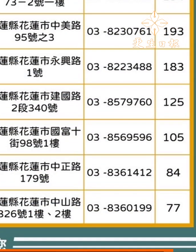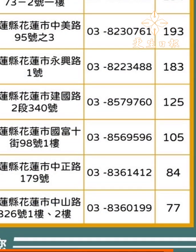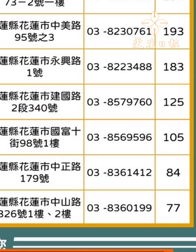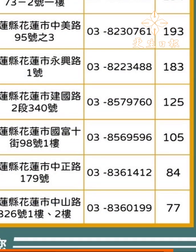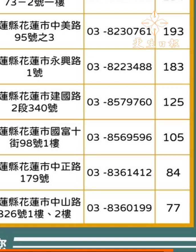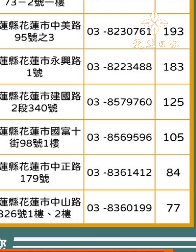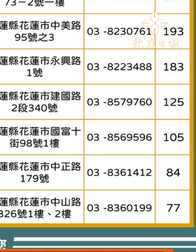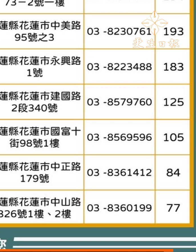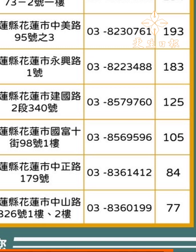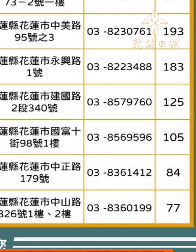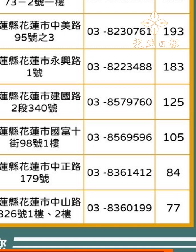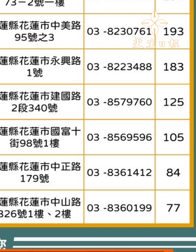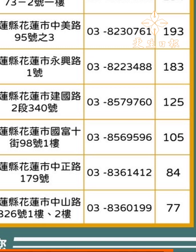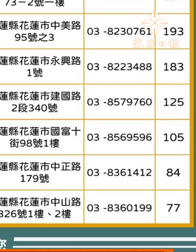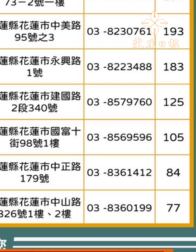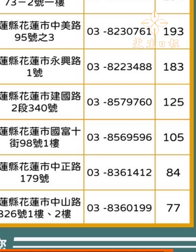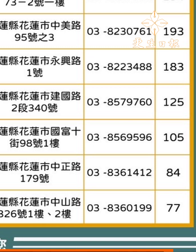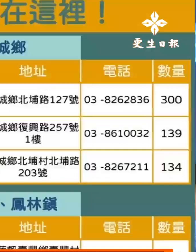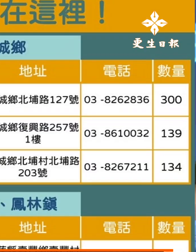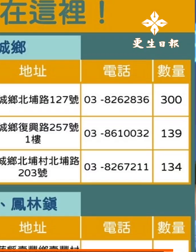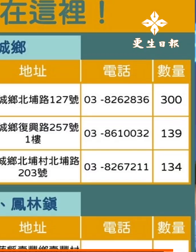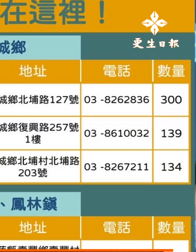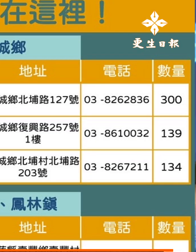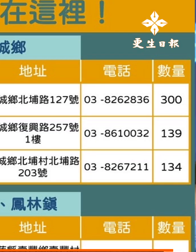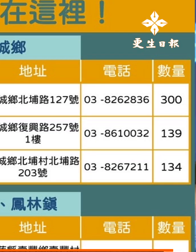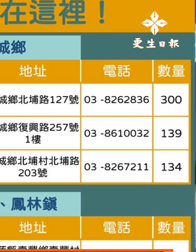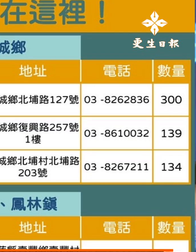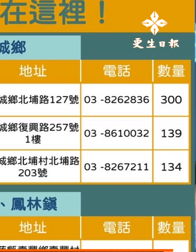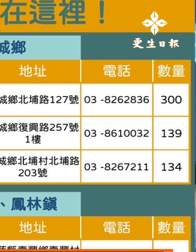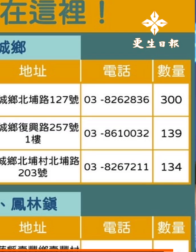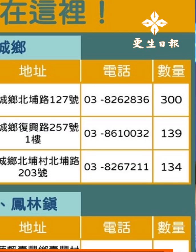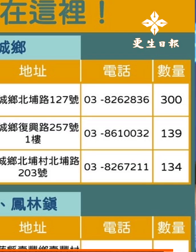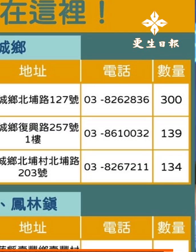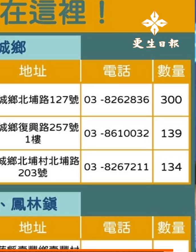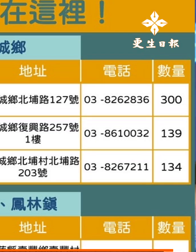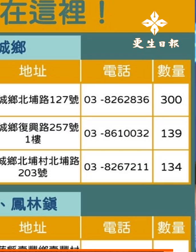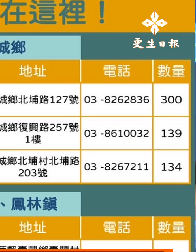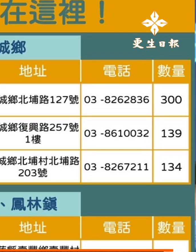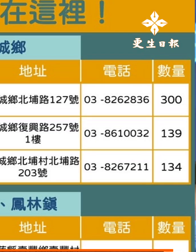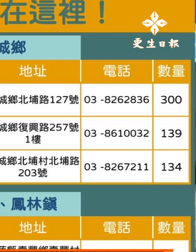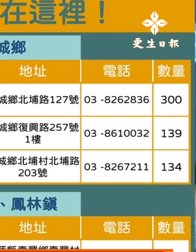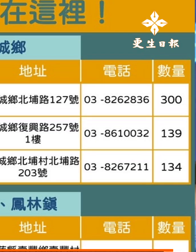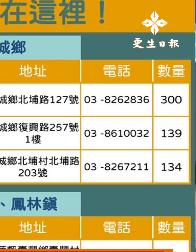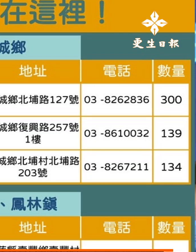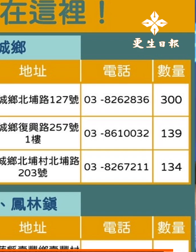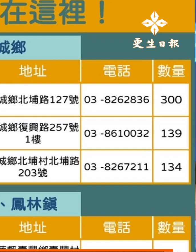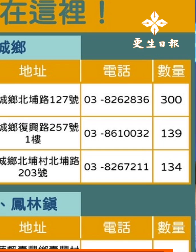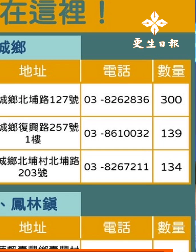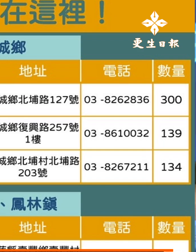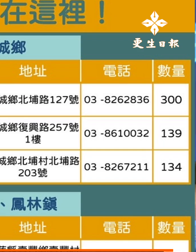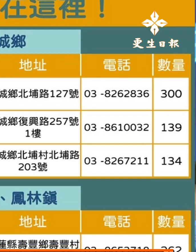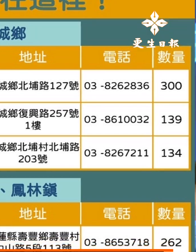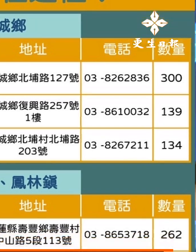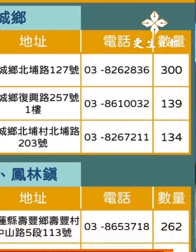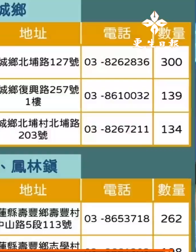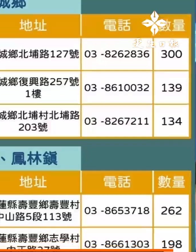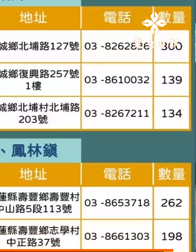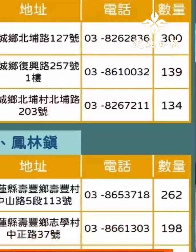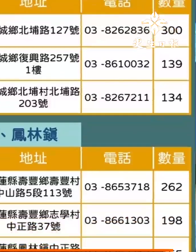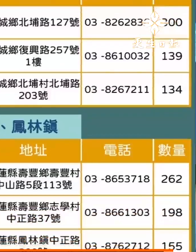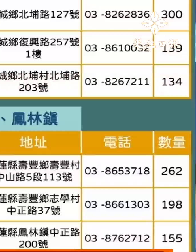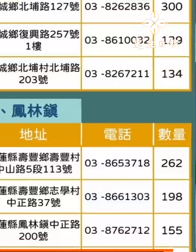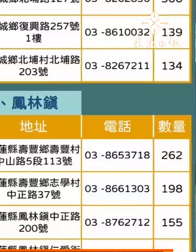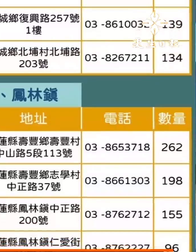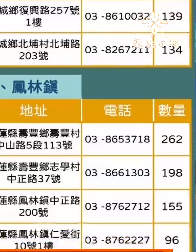房药局，其实剩下的快筛试剂都非常的多。真的希望呼吁中央 CDC 是不是让花莲